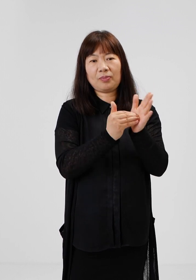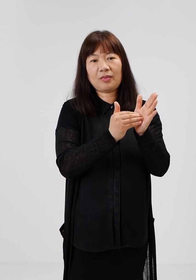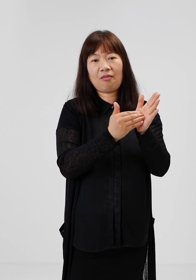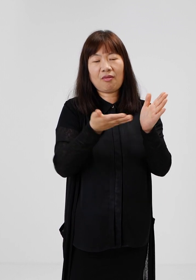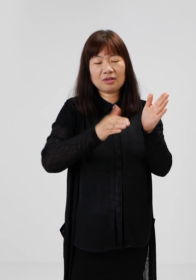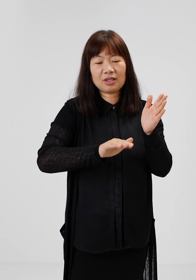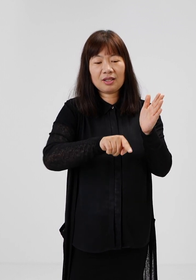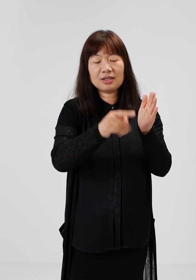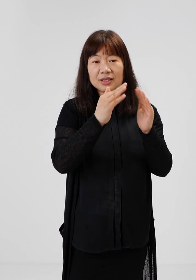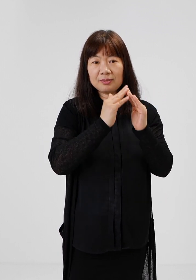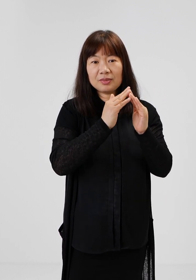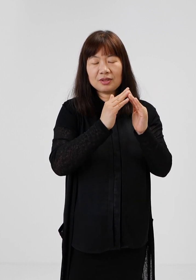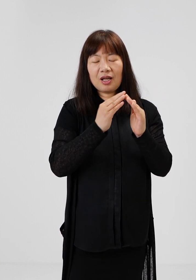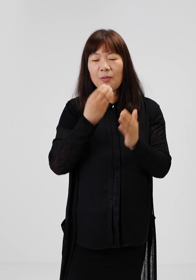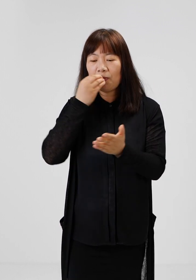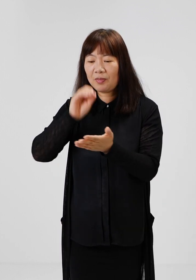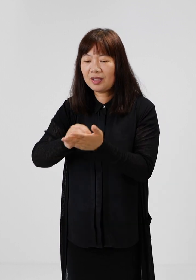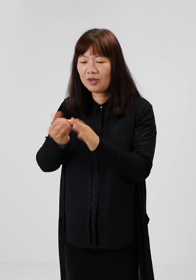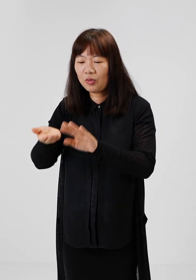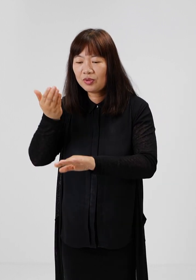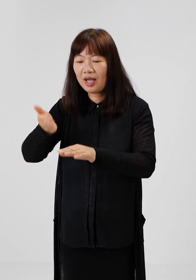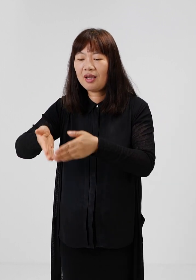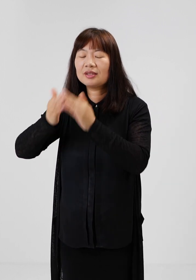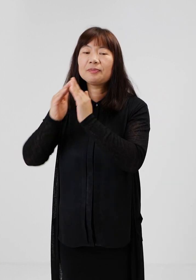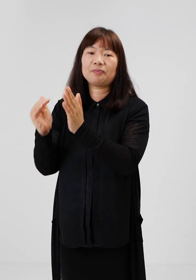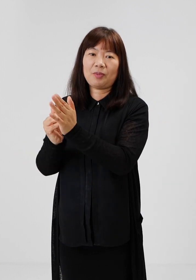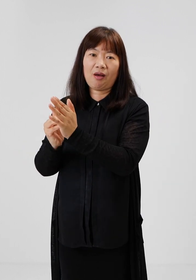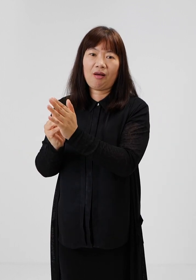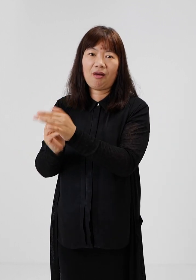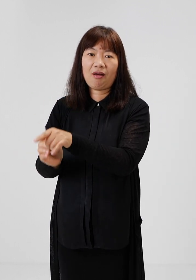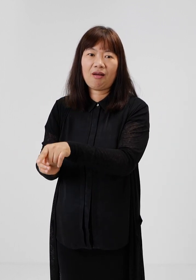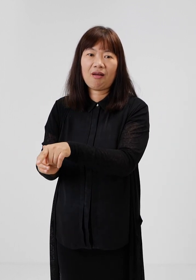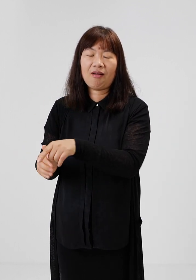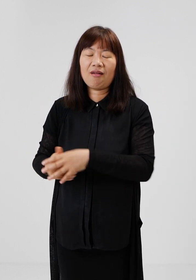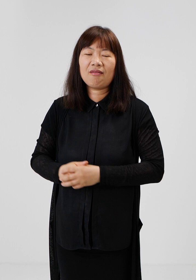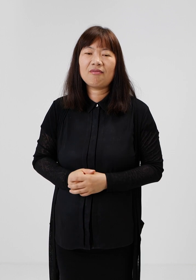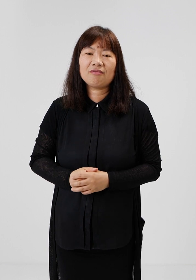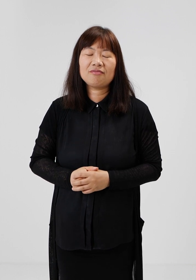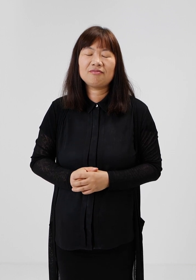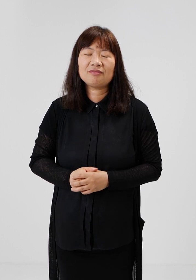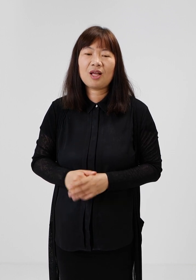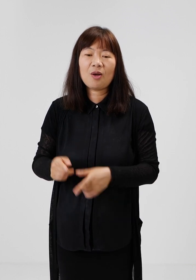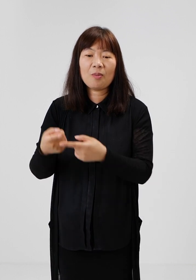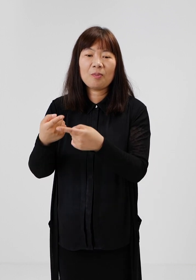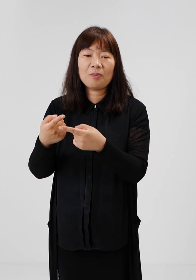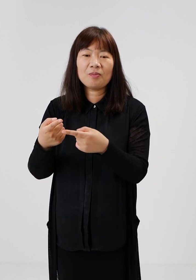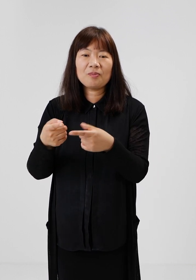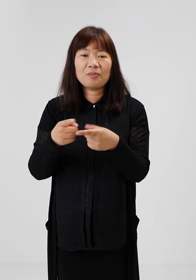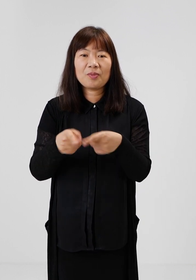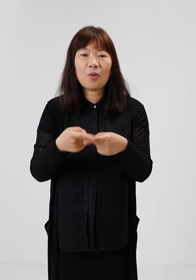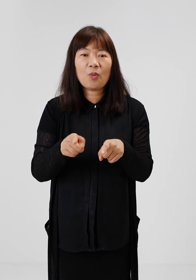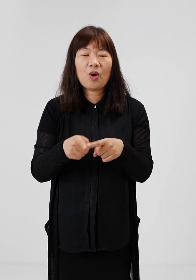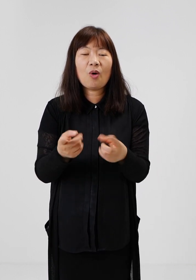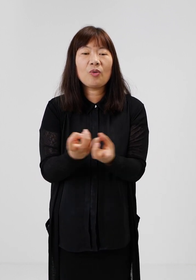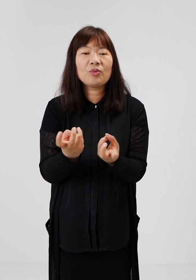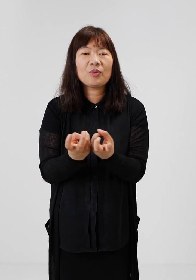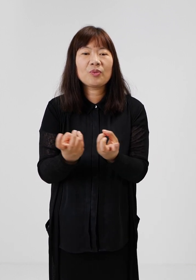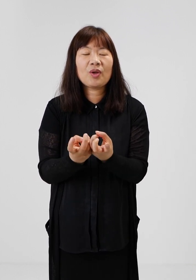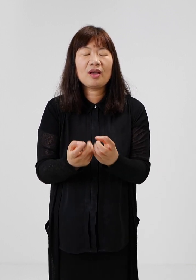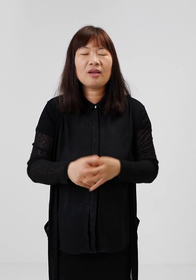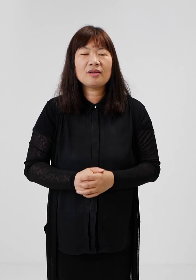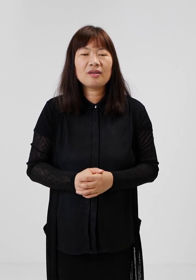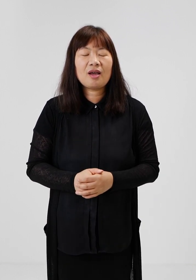이 집은 반석 위에다 집을 지었어요. 그러니까 그 평가가 어떻게 주놈이 떨어집니까?